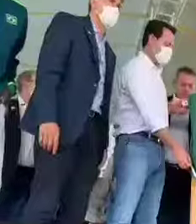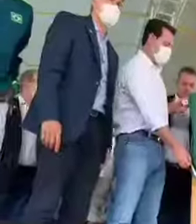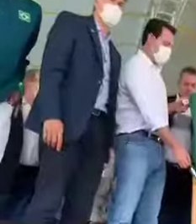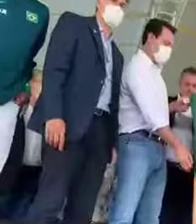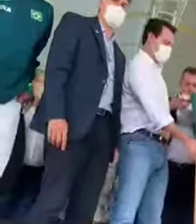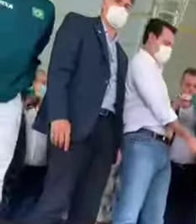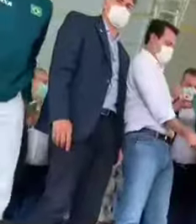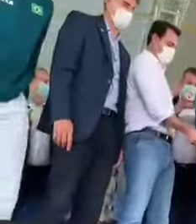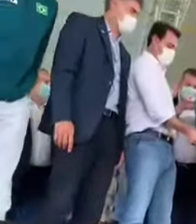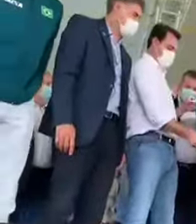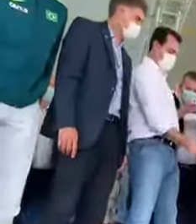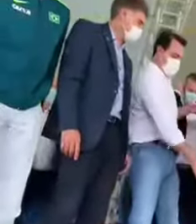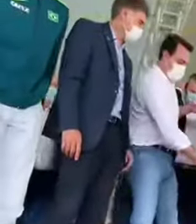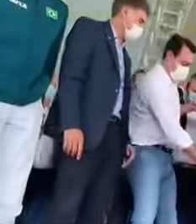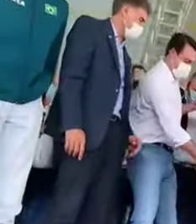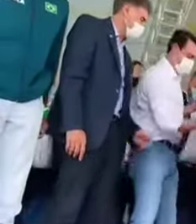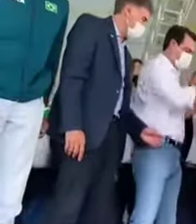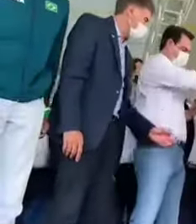Esportes.